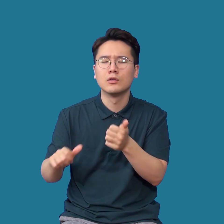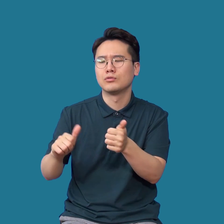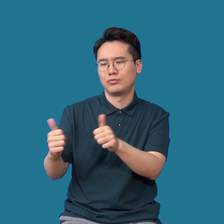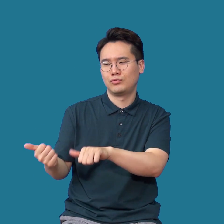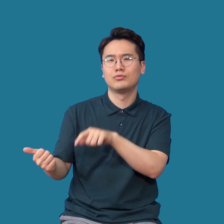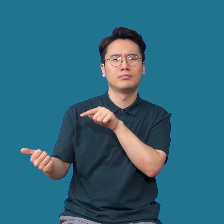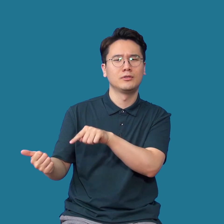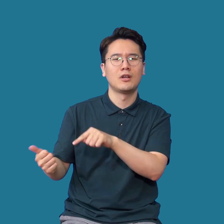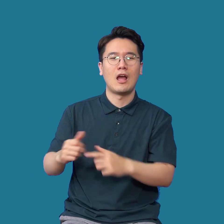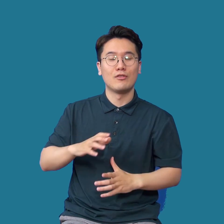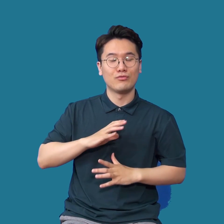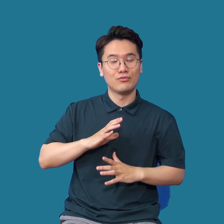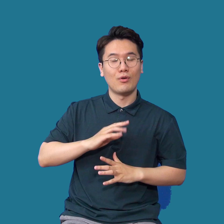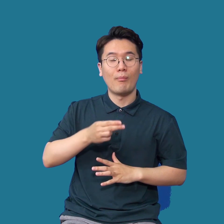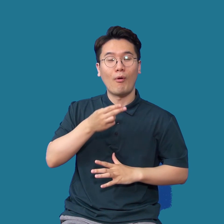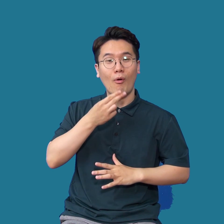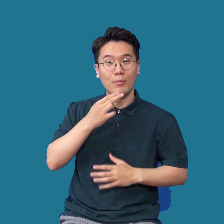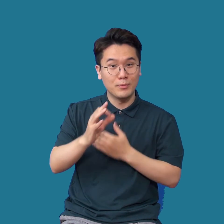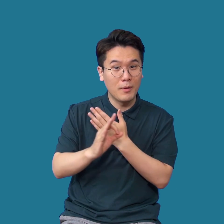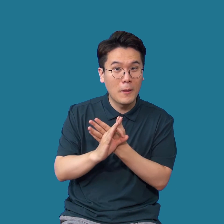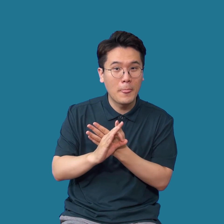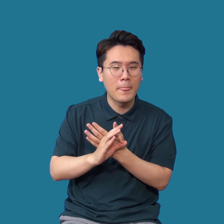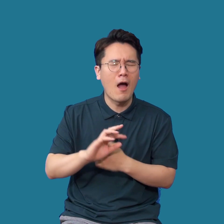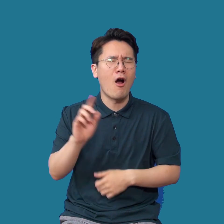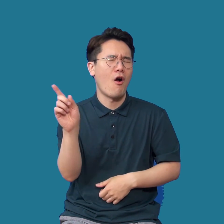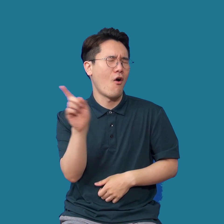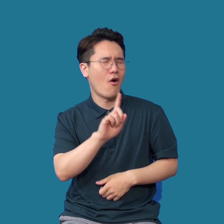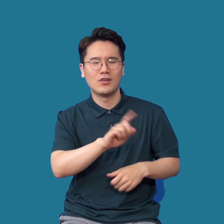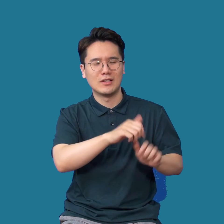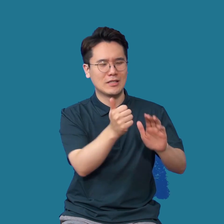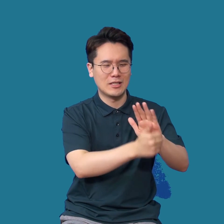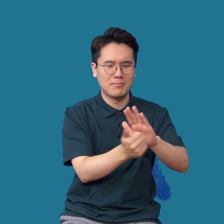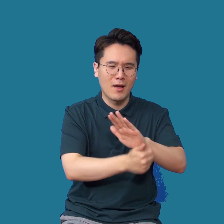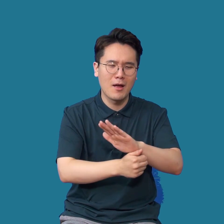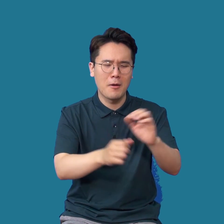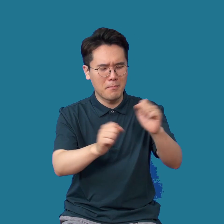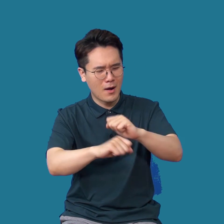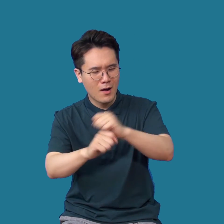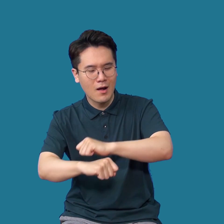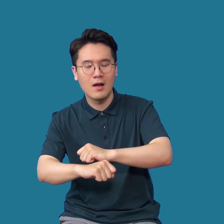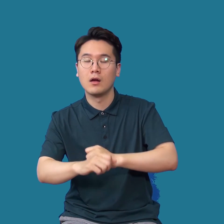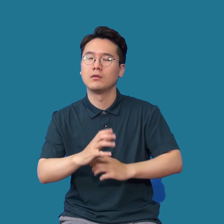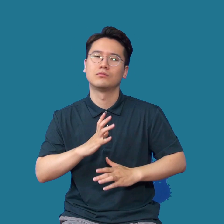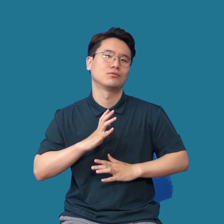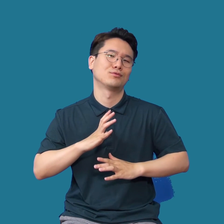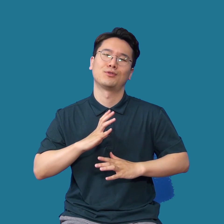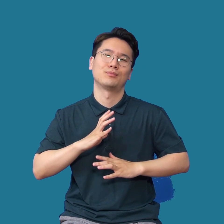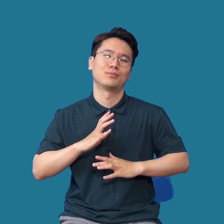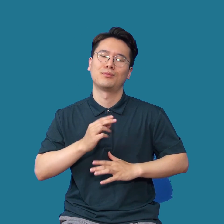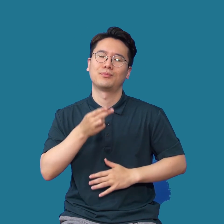그러나 죽음이 두렵지 않다면 어떤 실패도 두려워할 필요가 없는 것 아닙니까?